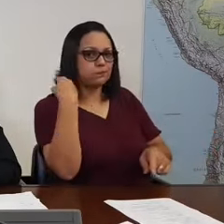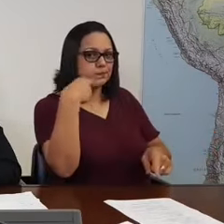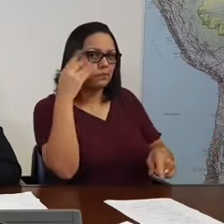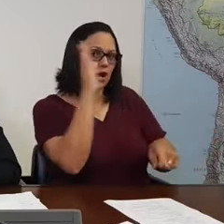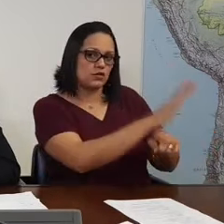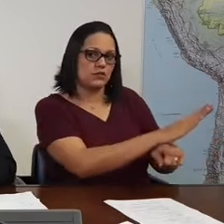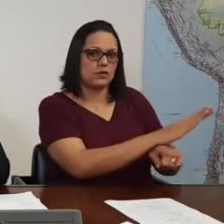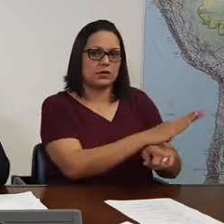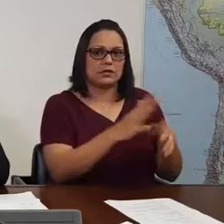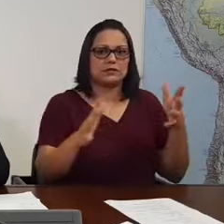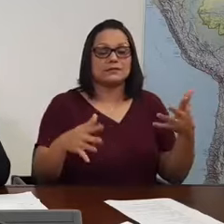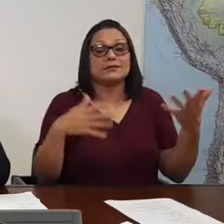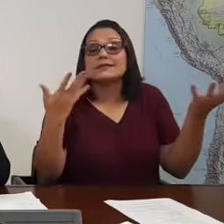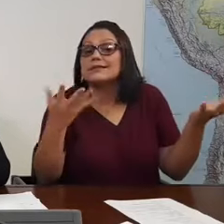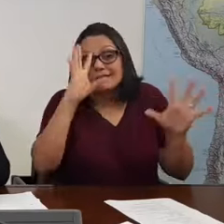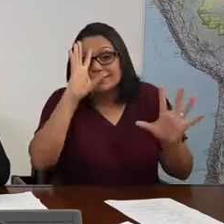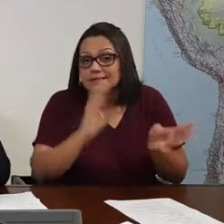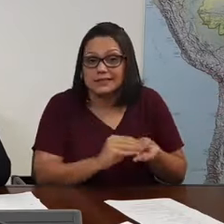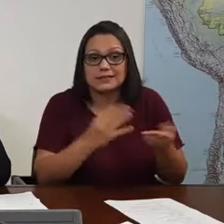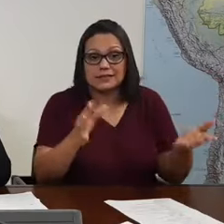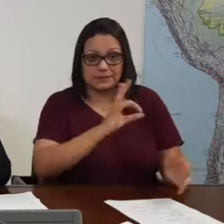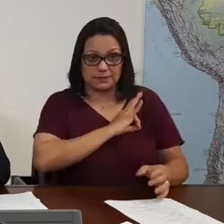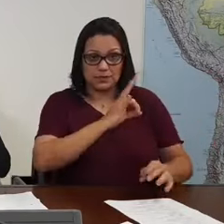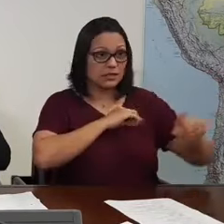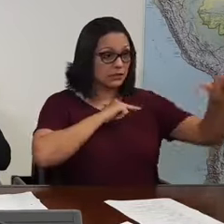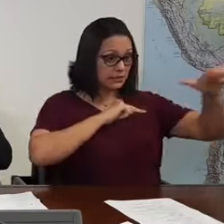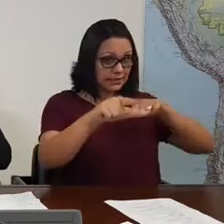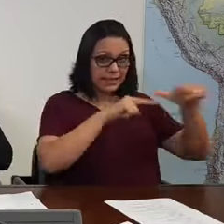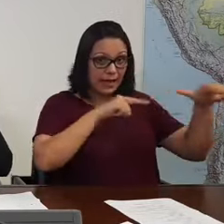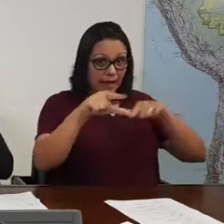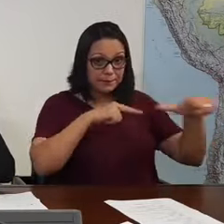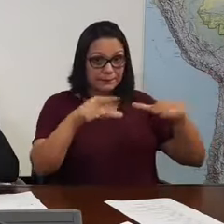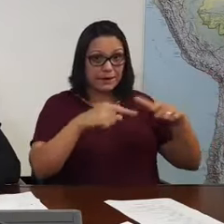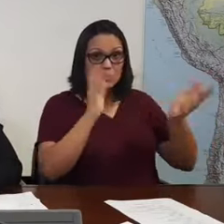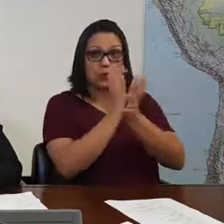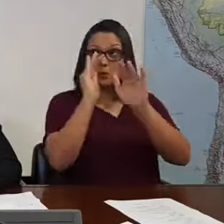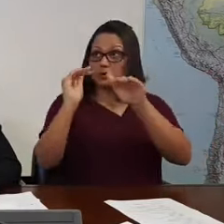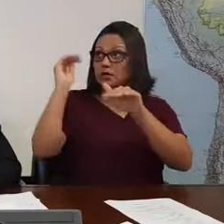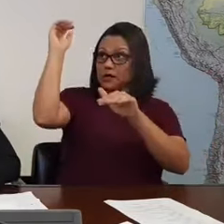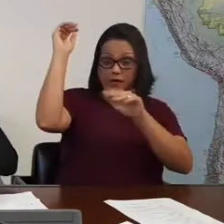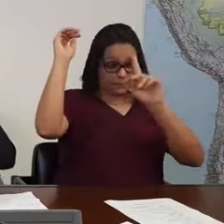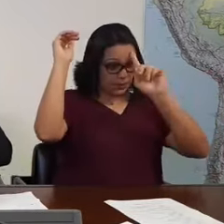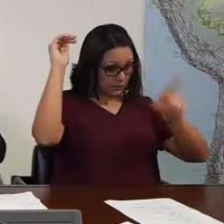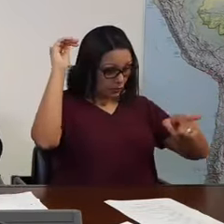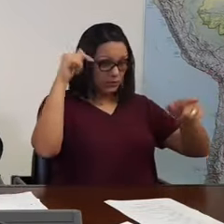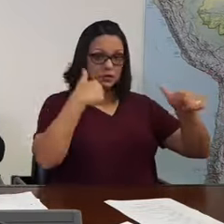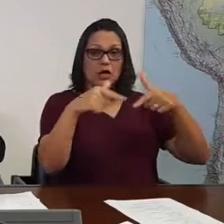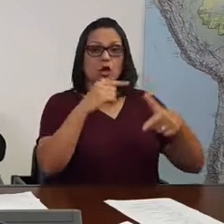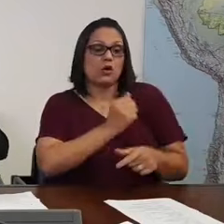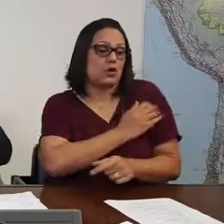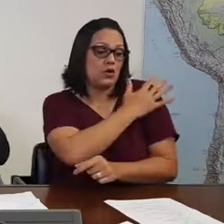fragilizados. Ou seja, o policial, após cumprir uma missão por determinação superior, pode ser do